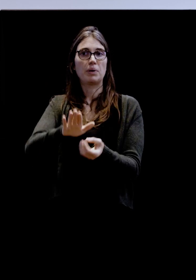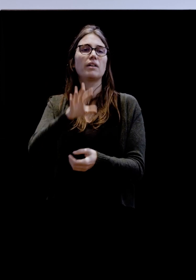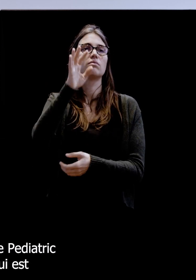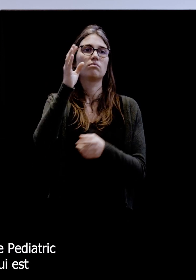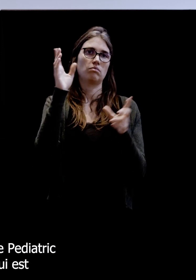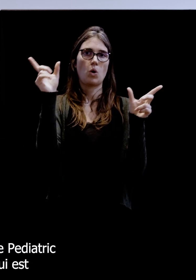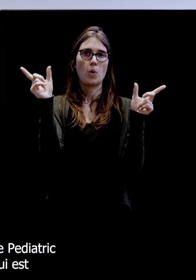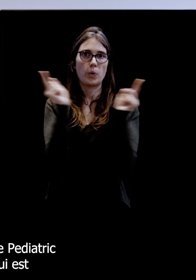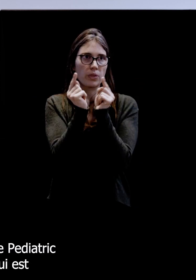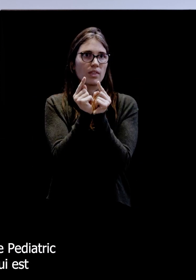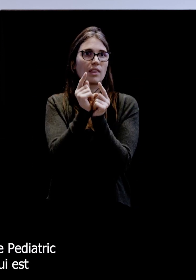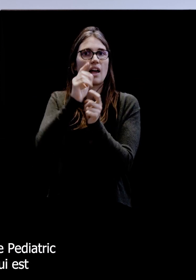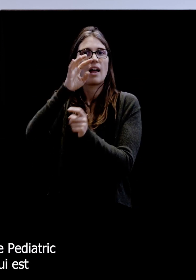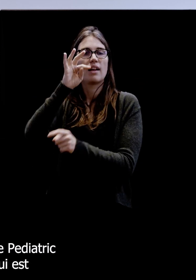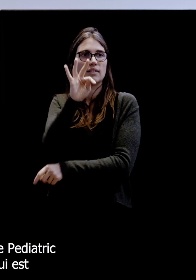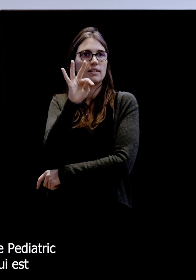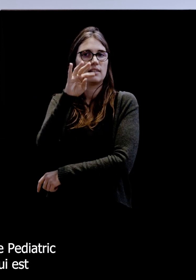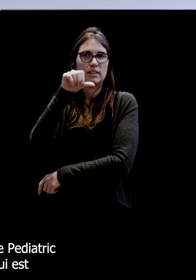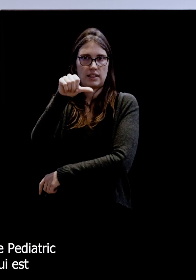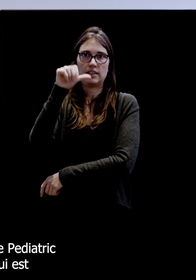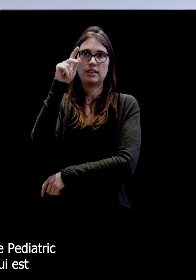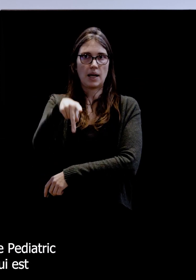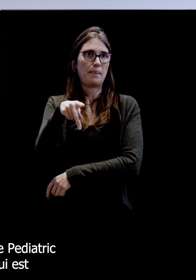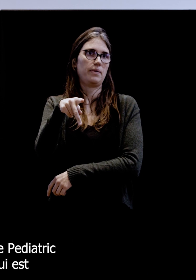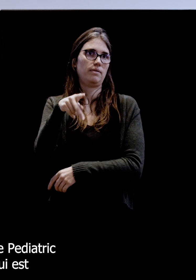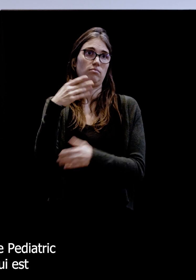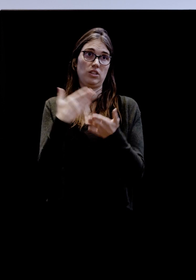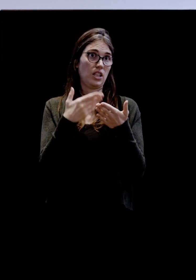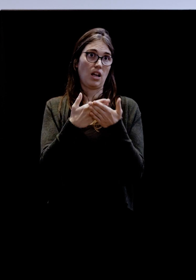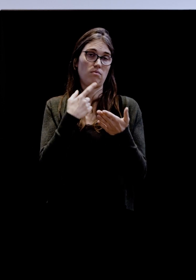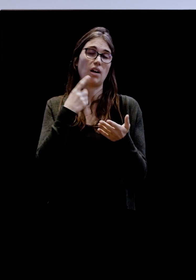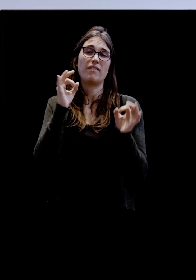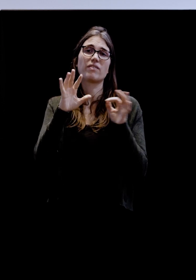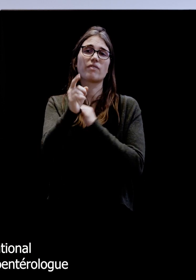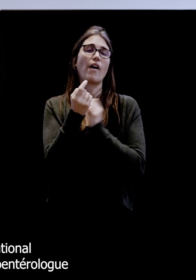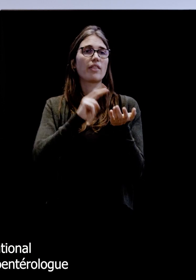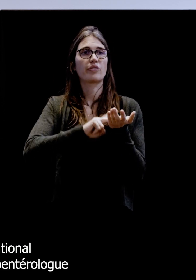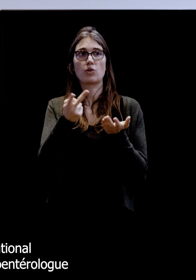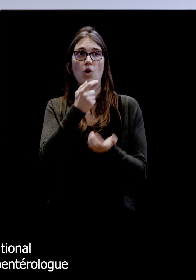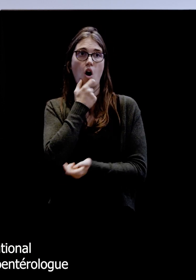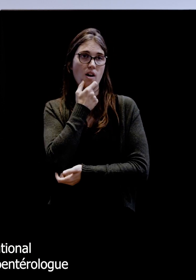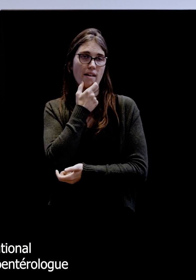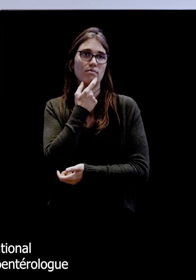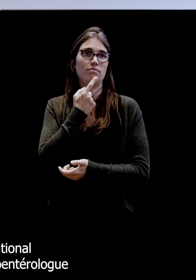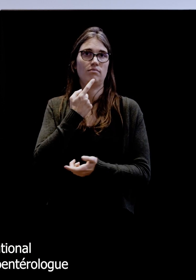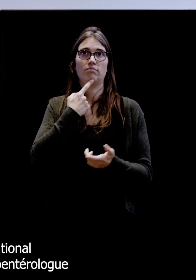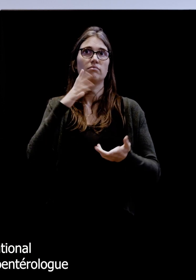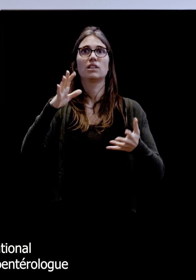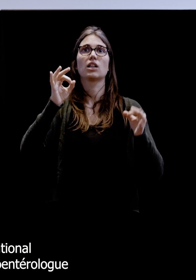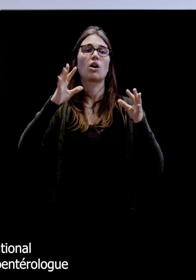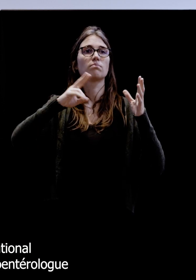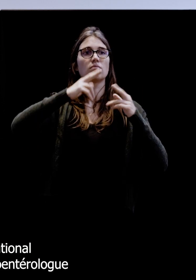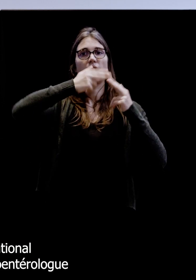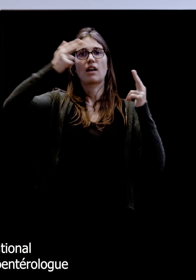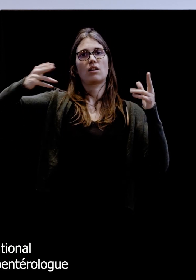TAP, mais c'est la traduction de Pediatric Feeding Disorders, qui est un consensus international qui a été